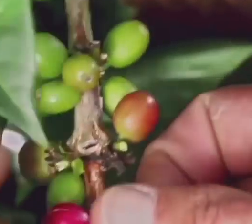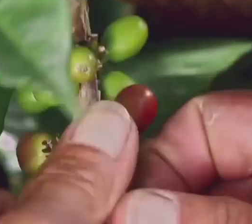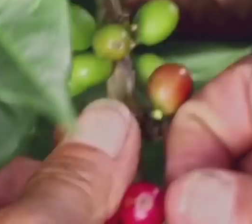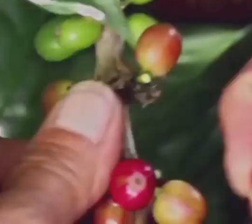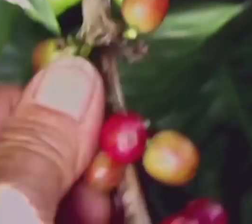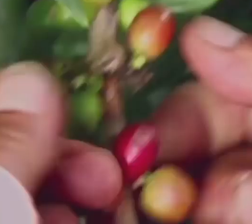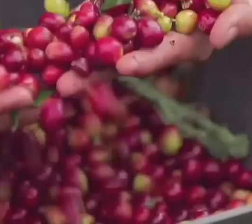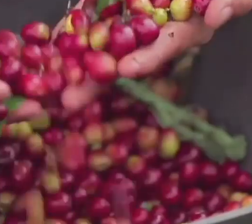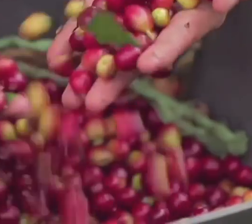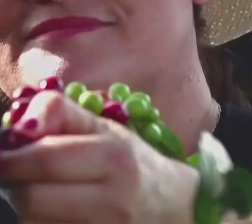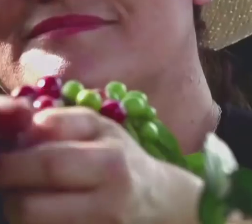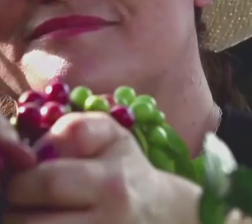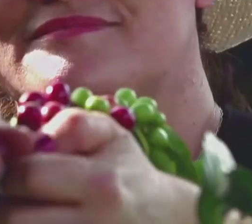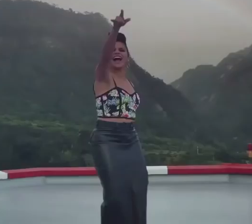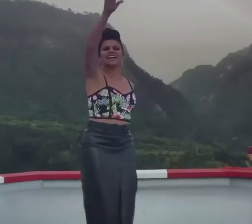está dentro